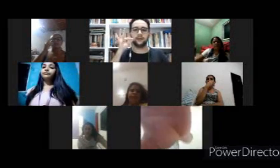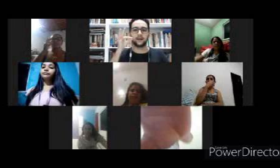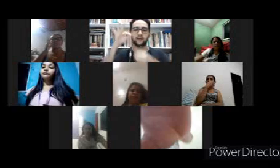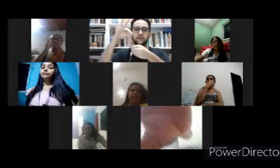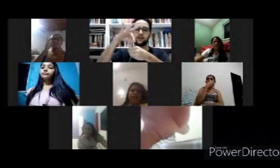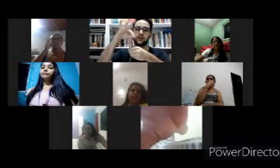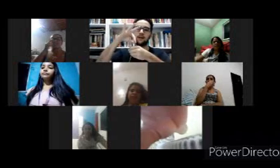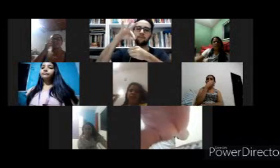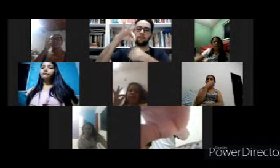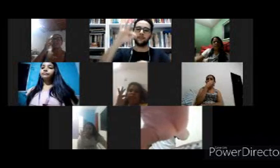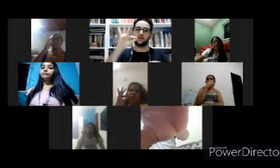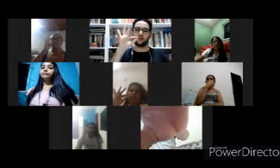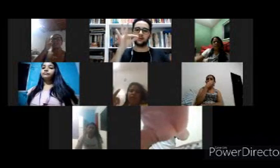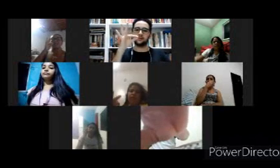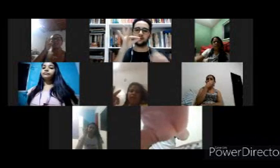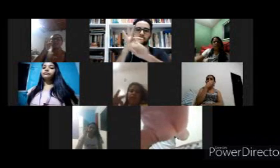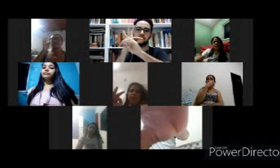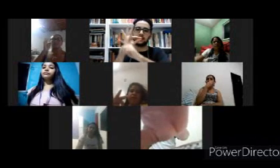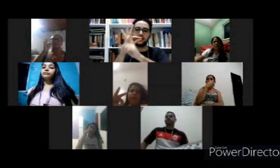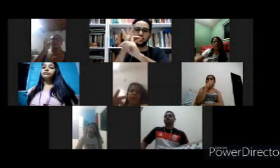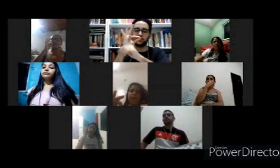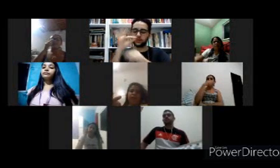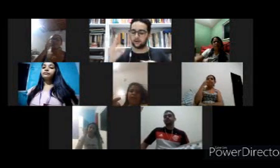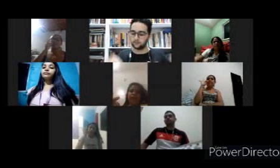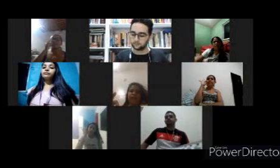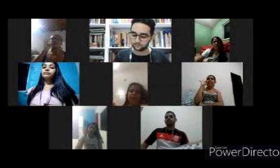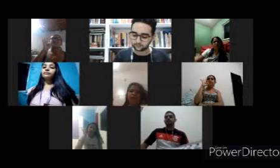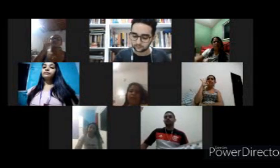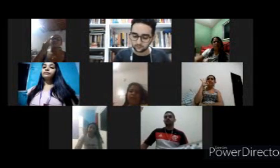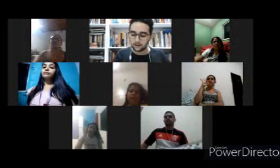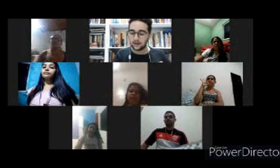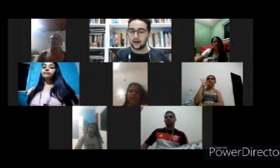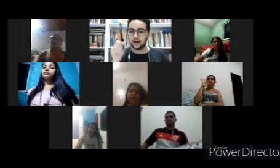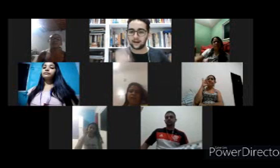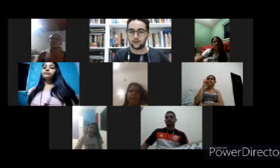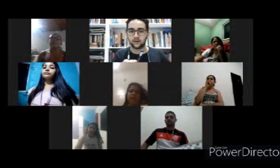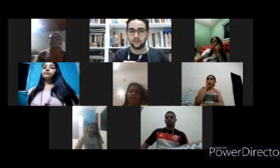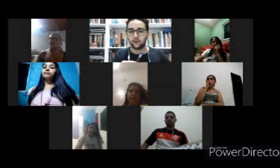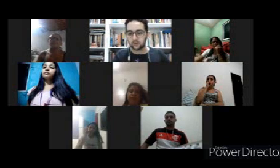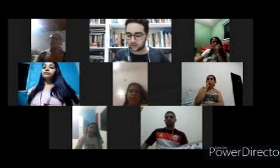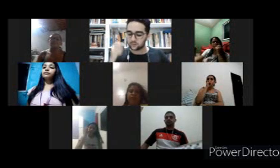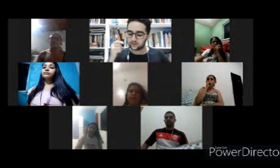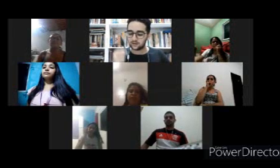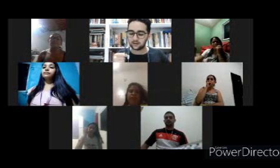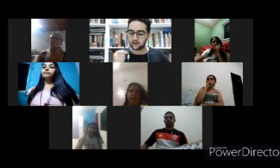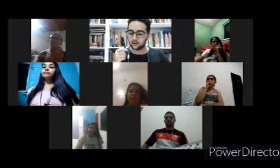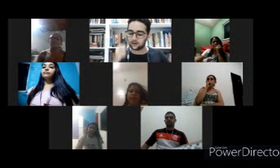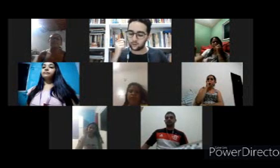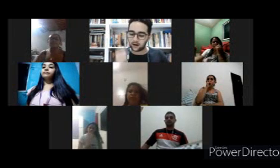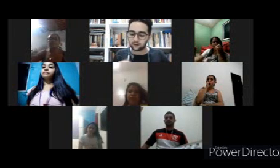que é café e chá, tem que ficar assim, como se fosse essa crista de galo. Aí agora que voltamos, o Alisson